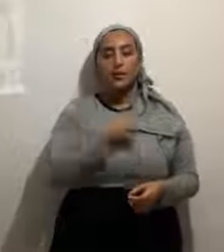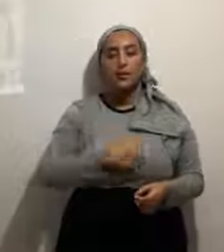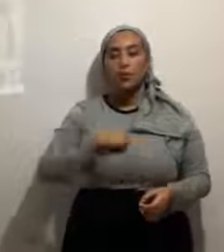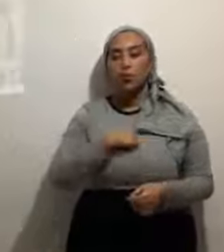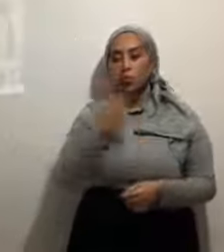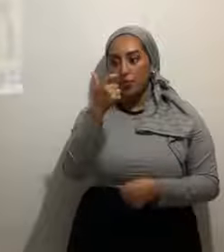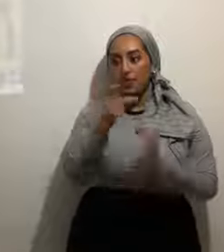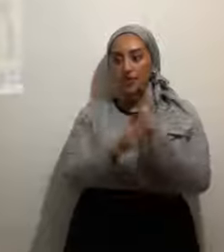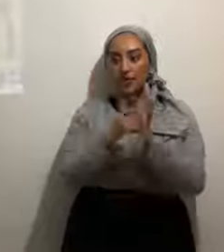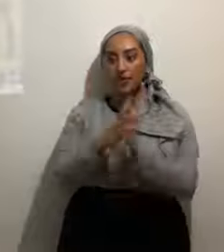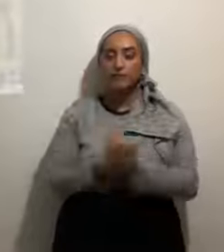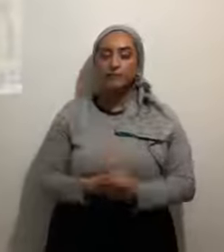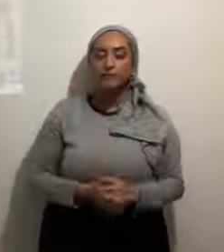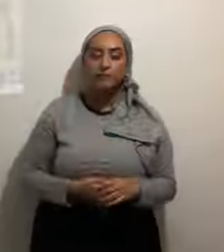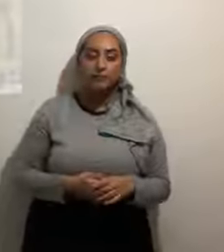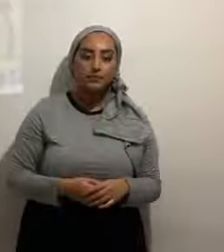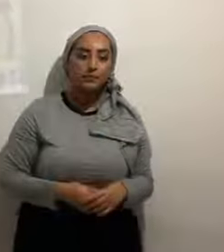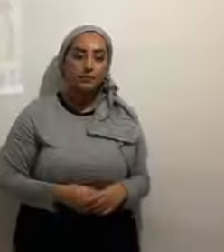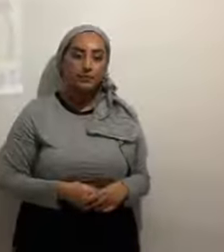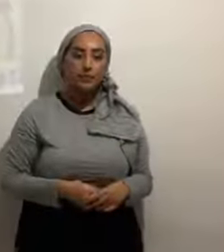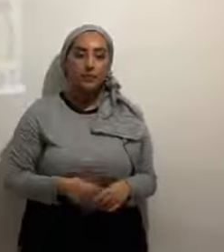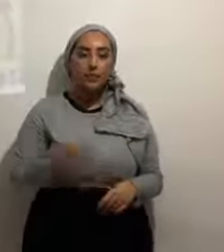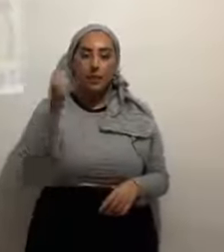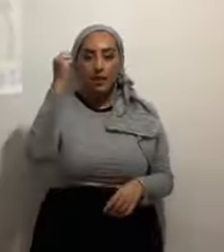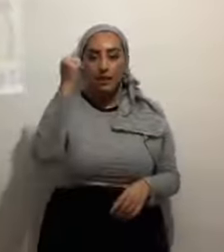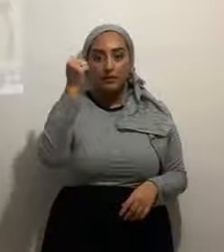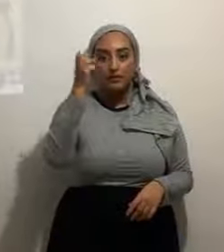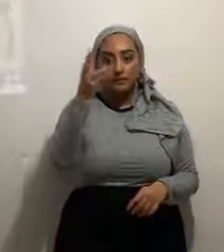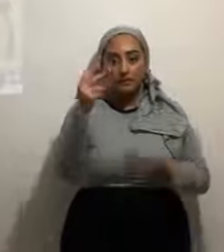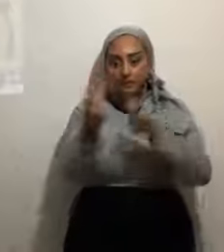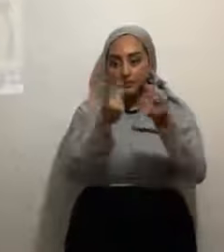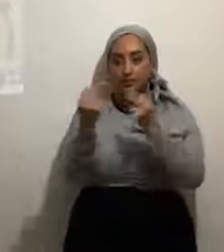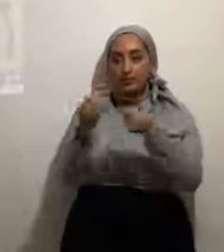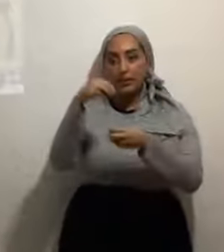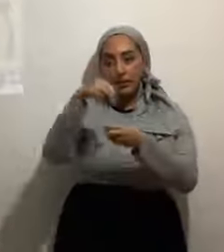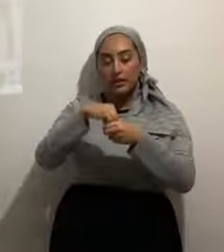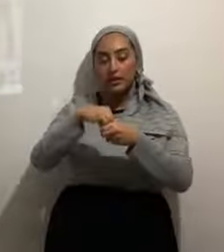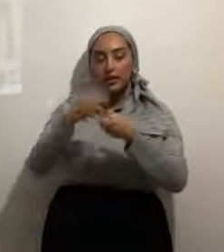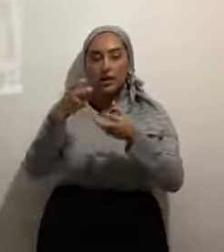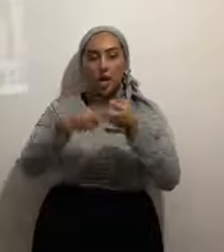entendido. Bueno, entonces él interviene, Yahshua interviene en los momentos de angustia,